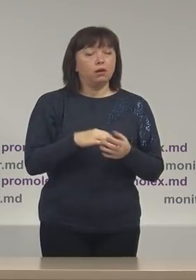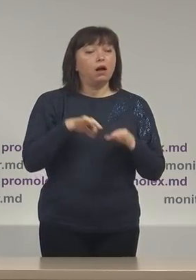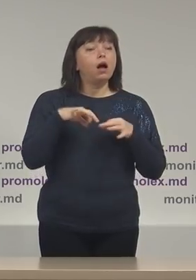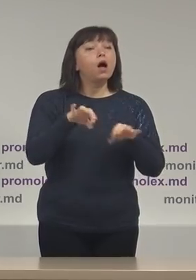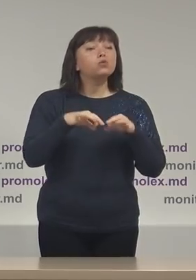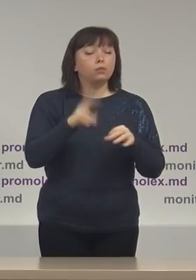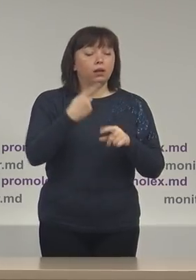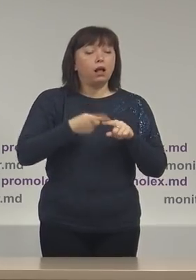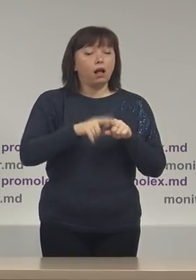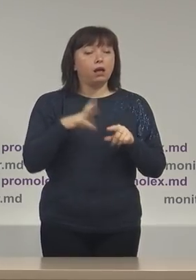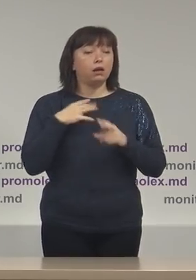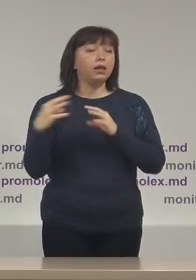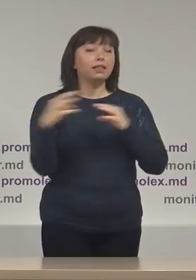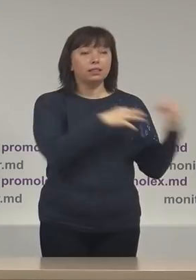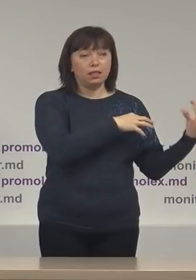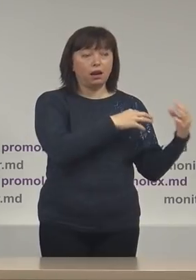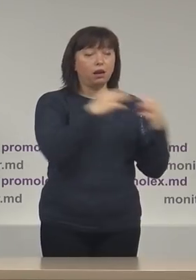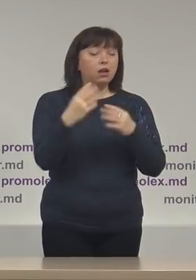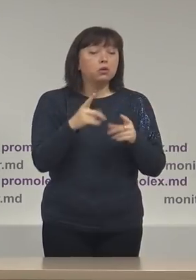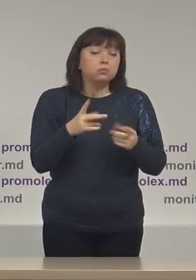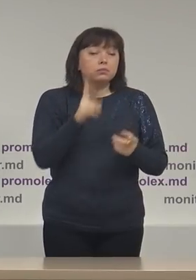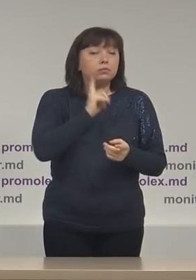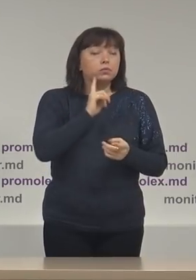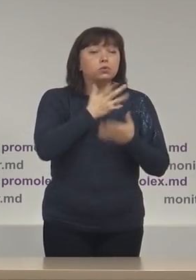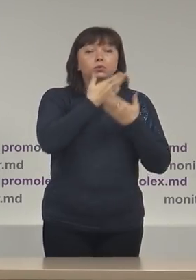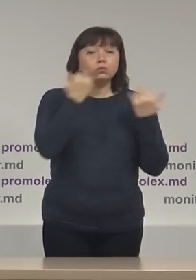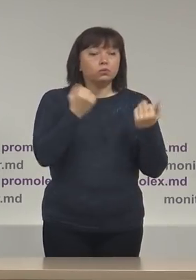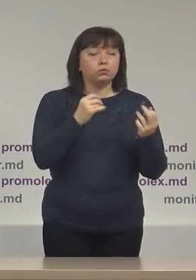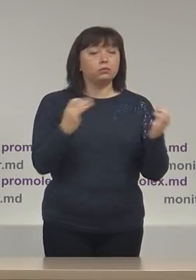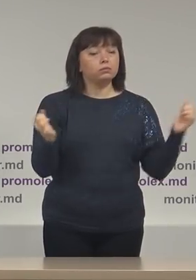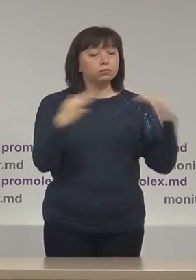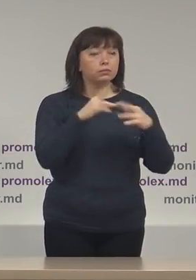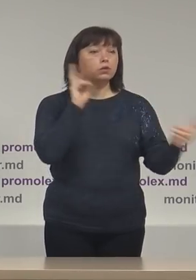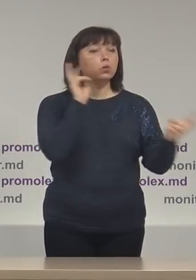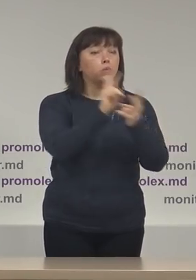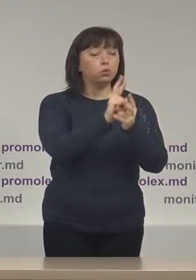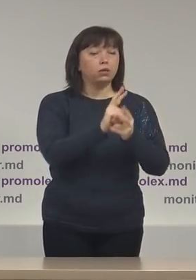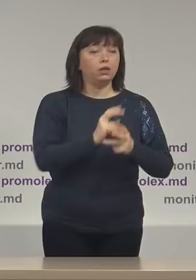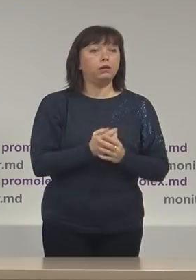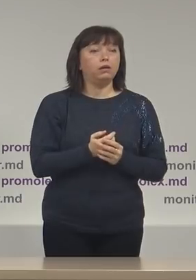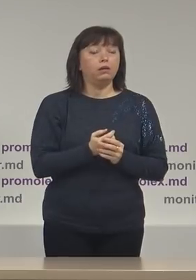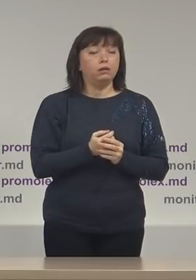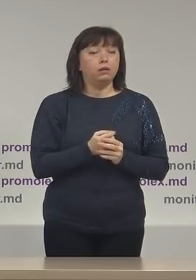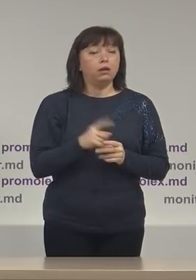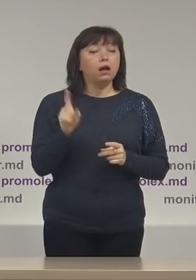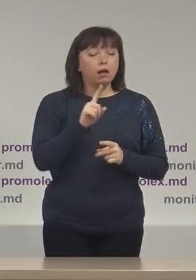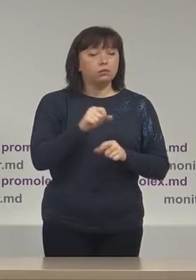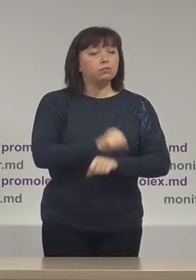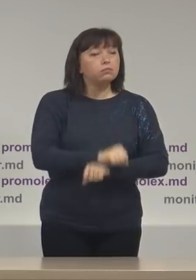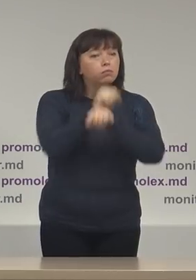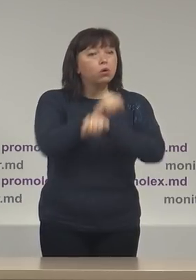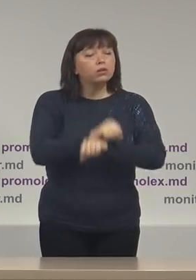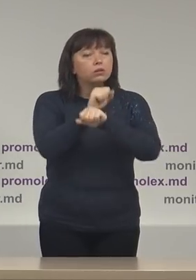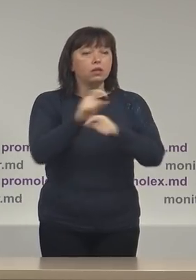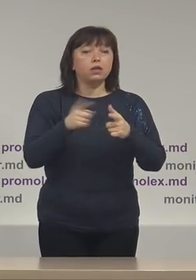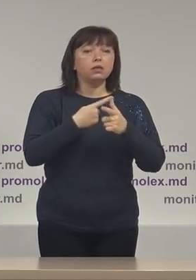automobilele care trec, adică nu există careva întruniri în sensul în care să protesteze față de